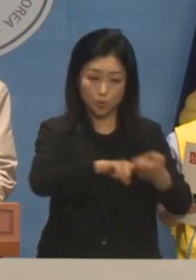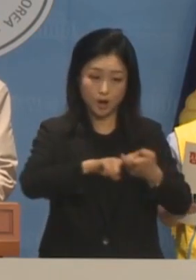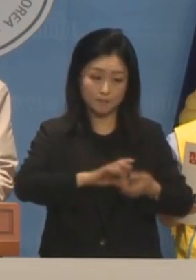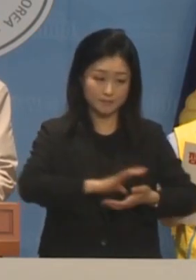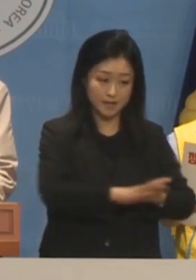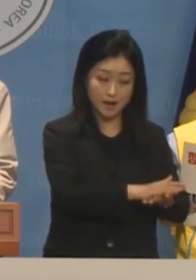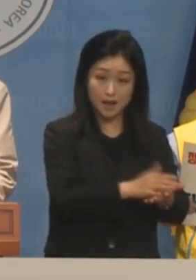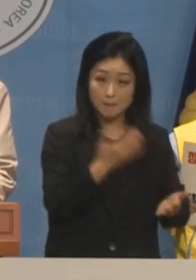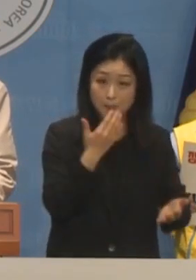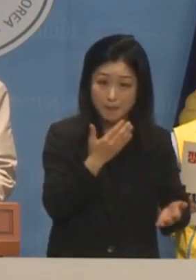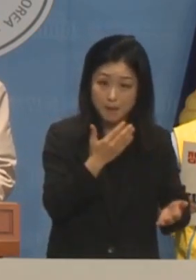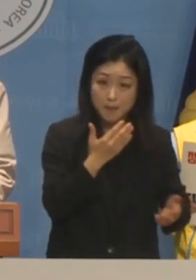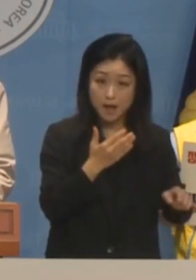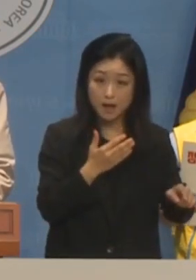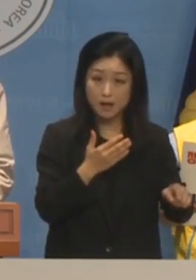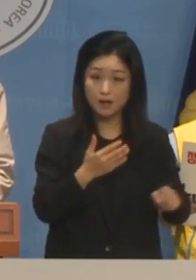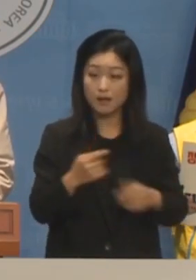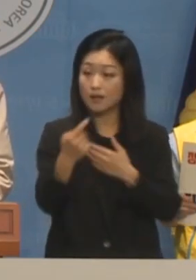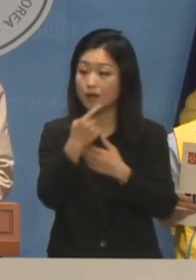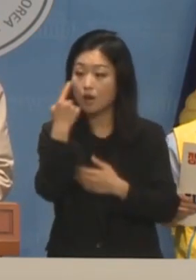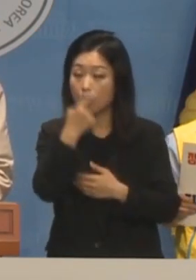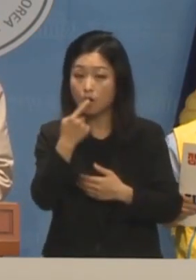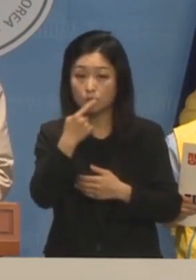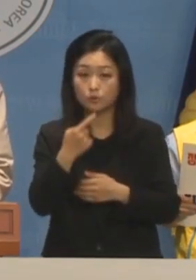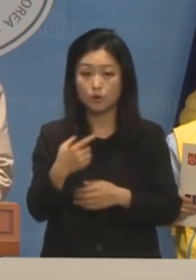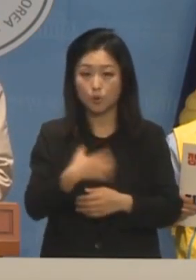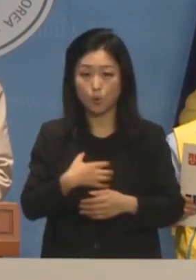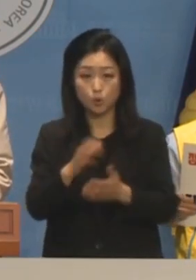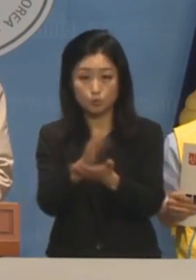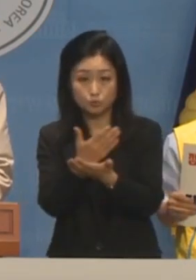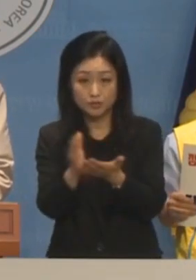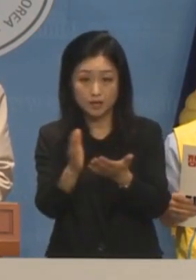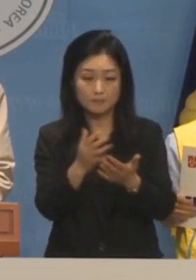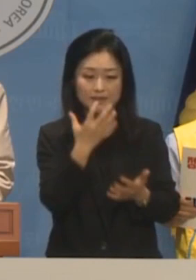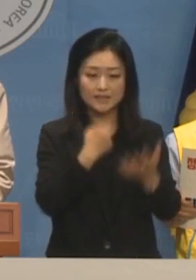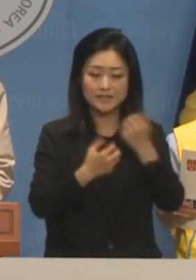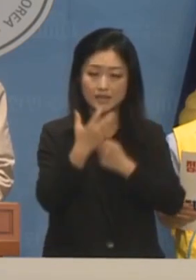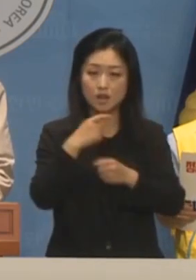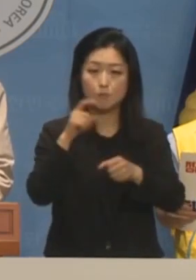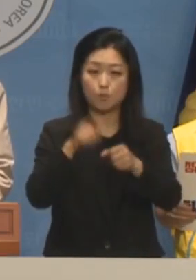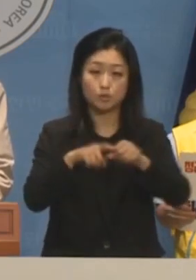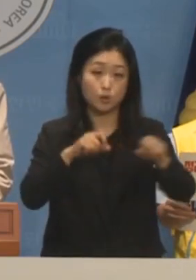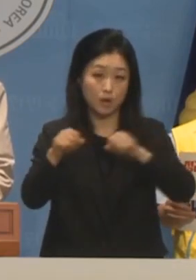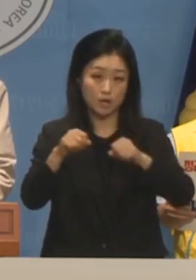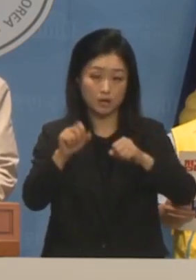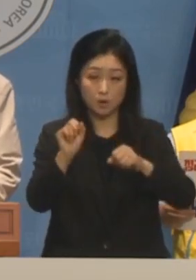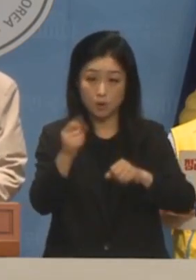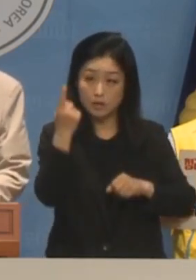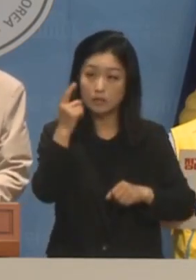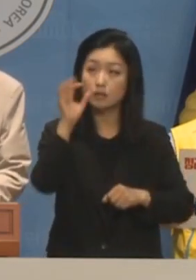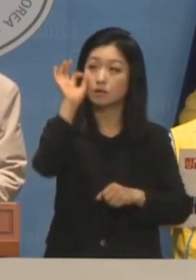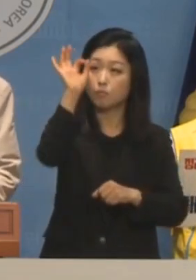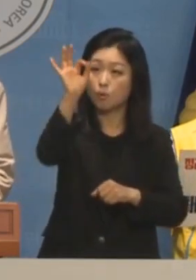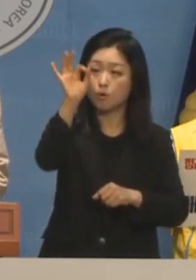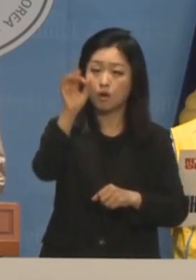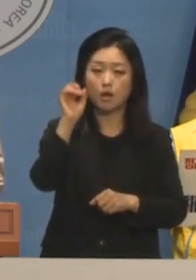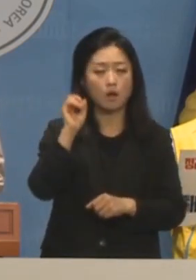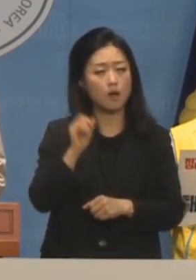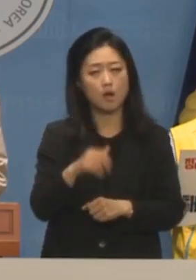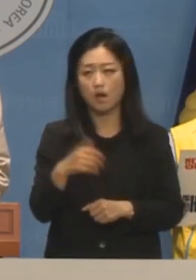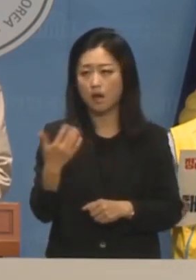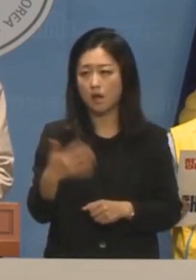사회, 입으로는 고통분담을 말하지만 비용 절감, 이윤 극대화의 계기가 되는 사회가 될 수 있을